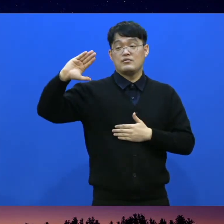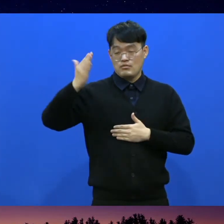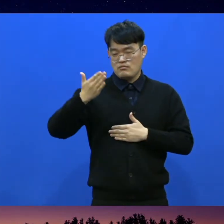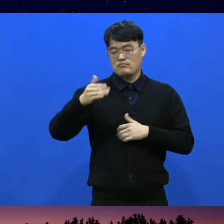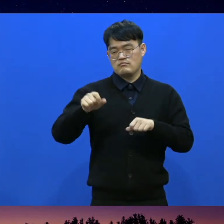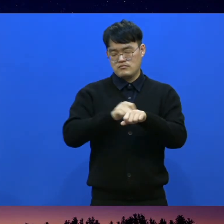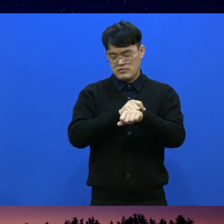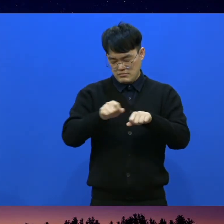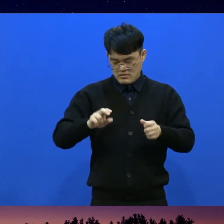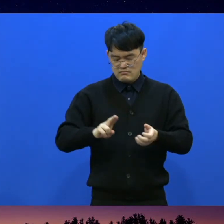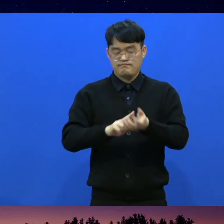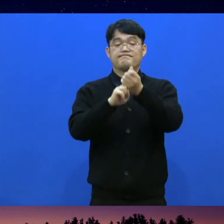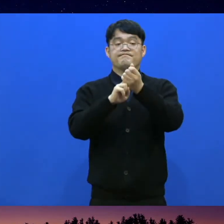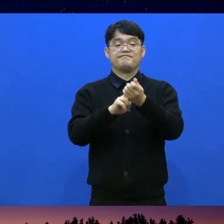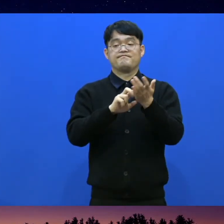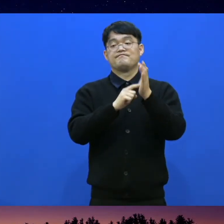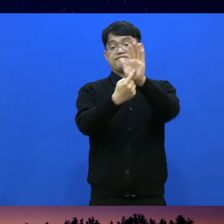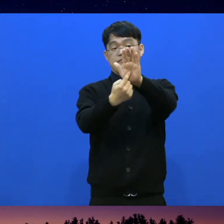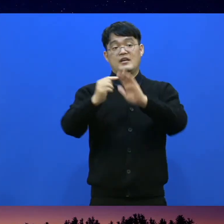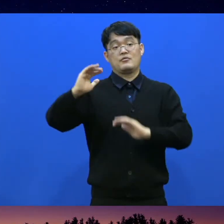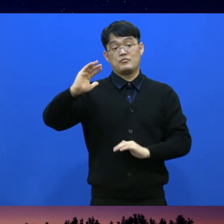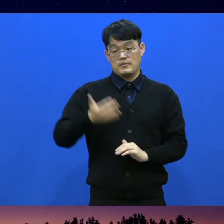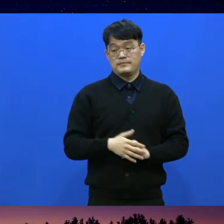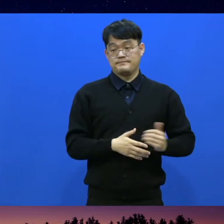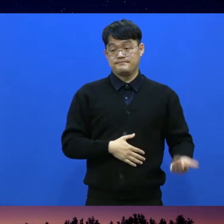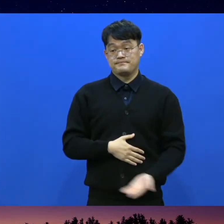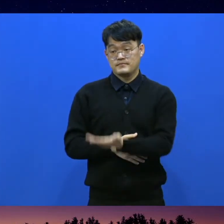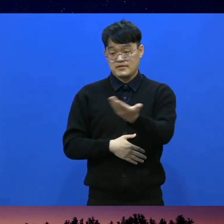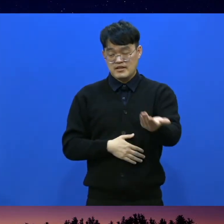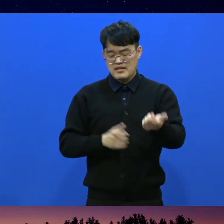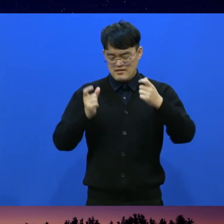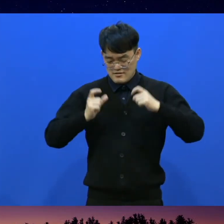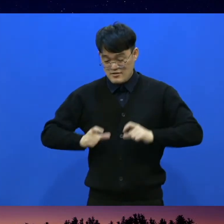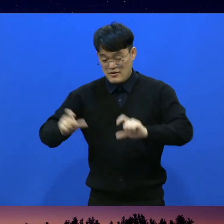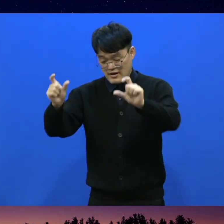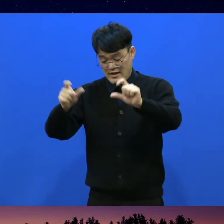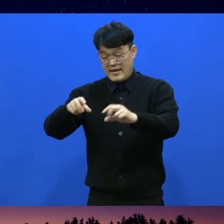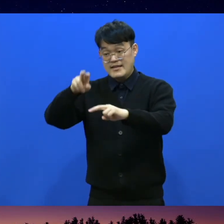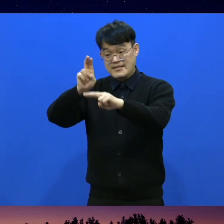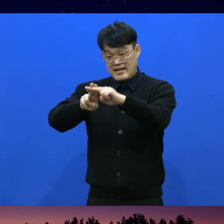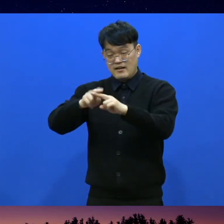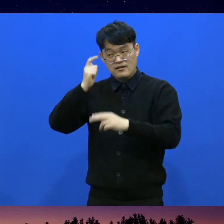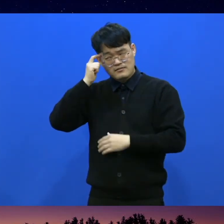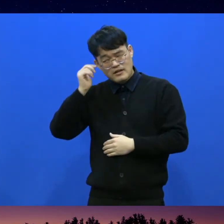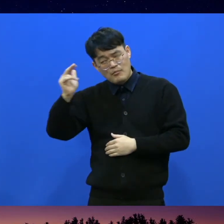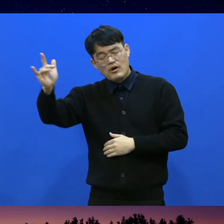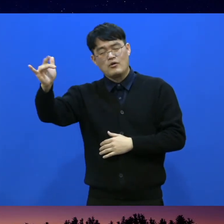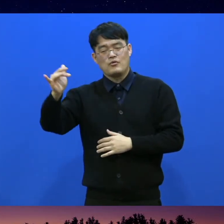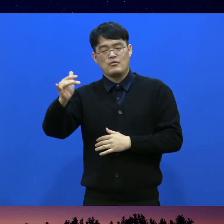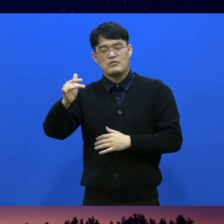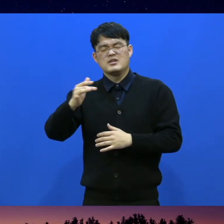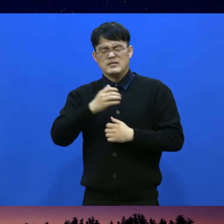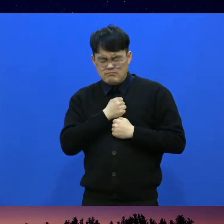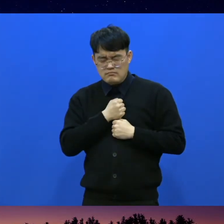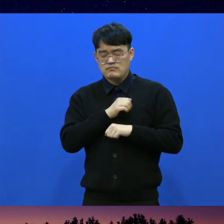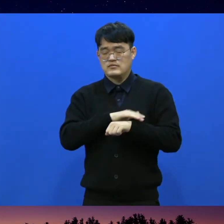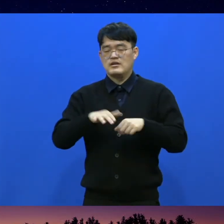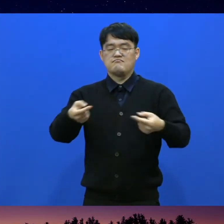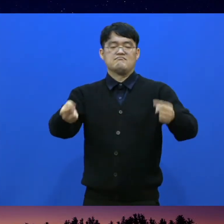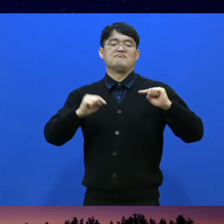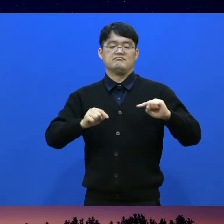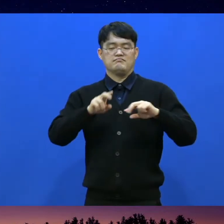일어나고. 여러분들이 이 철야를 사수하시길 바라고, 여러분들이 철야가